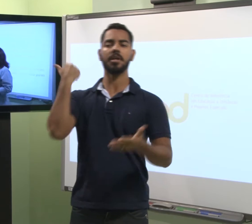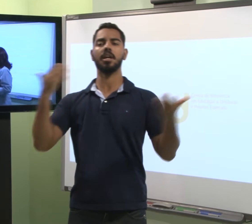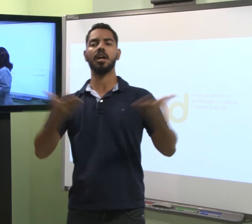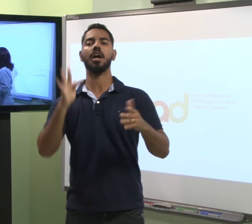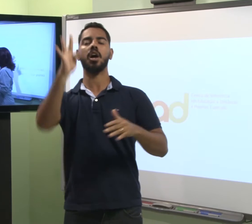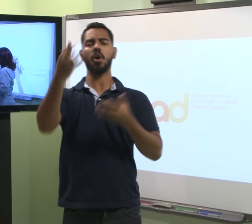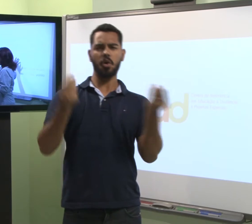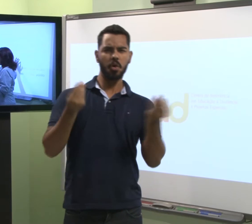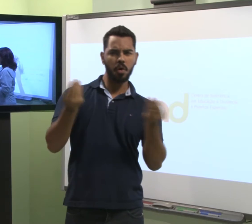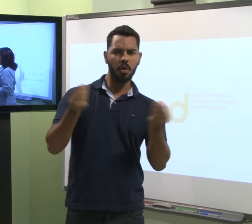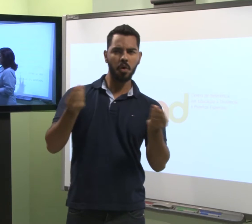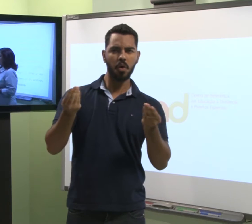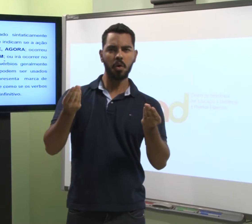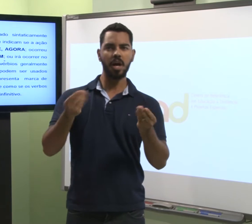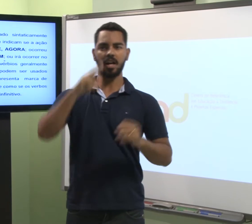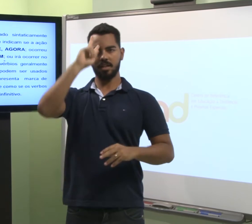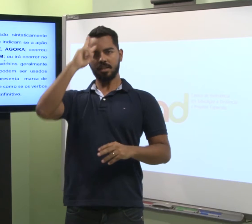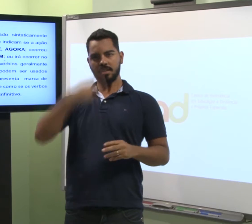Ok?